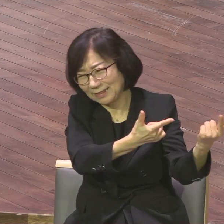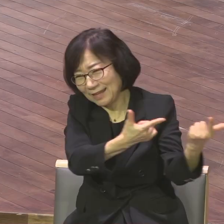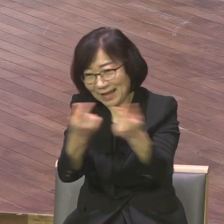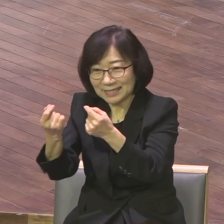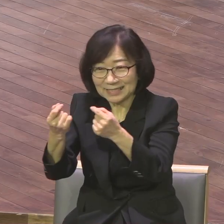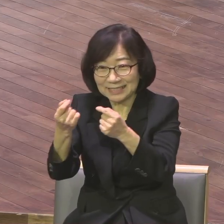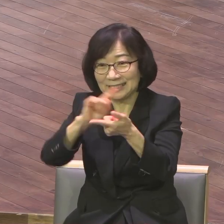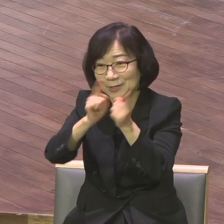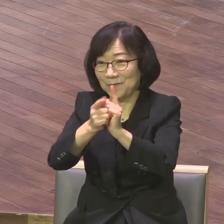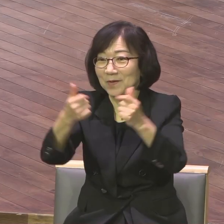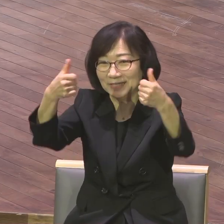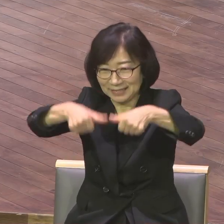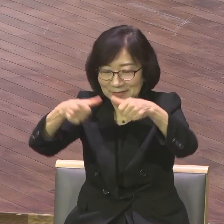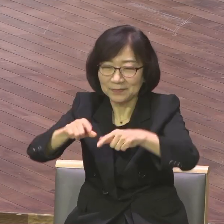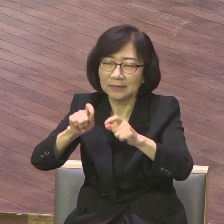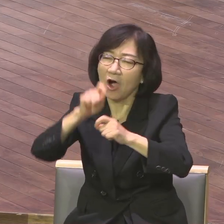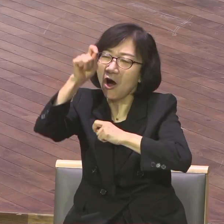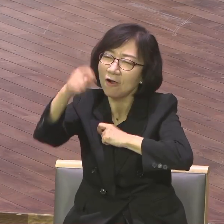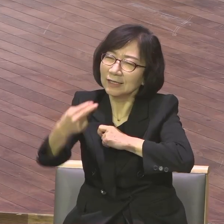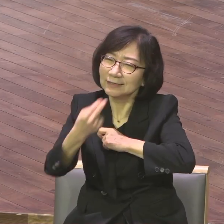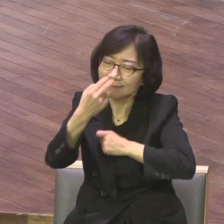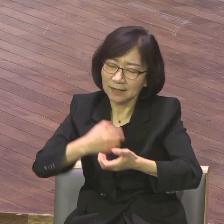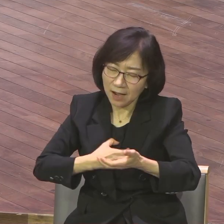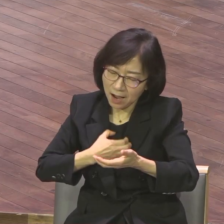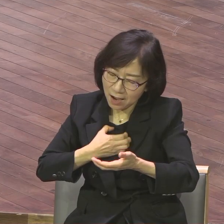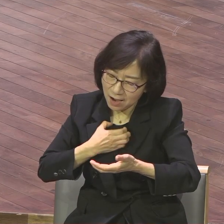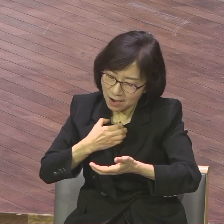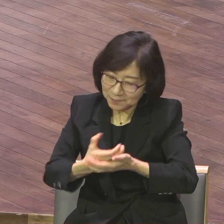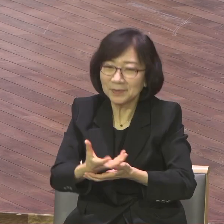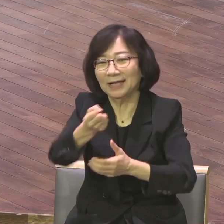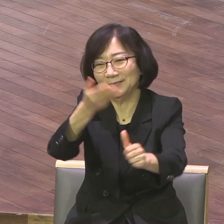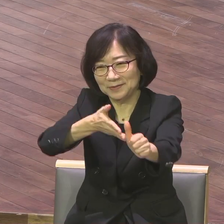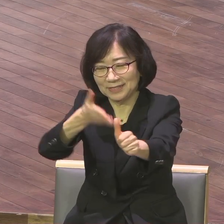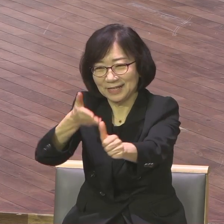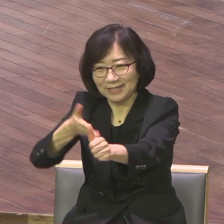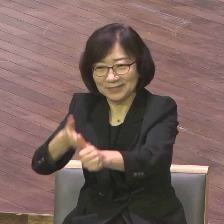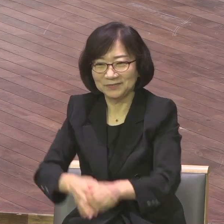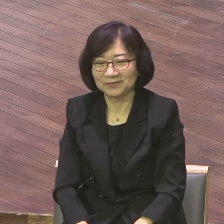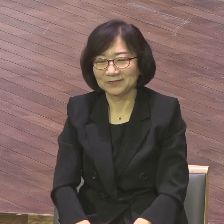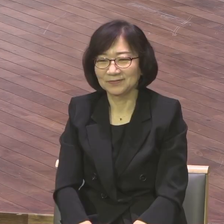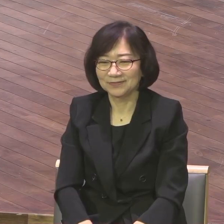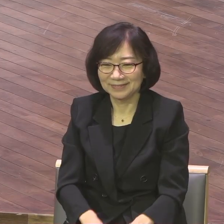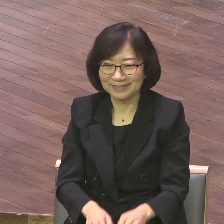인사합시다. 영생의 감격을 누립시다.